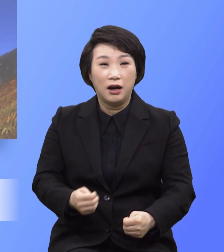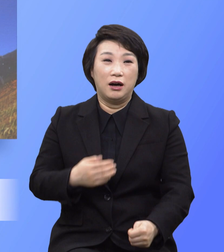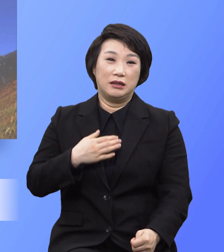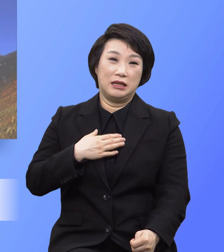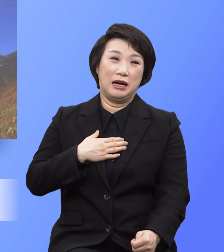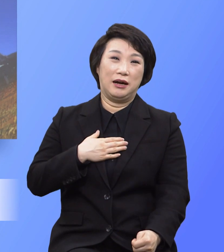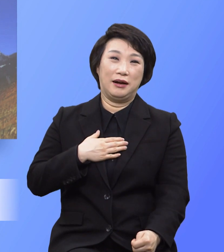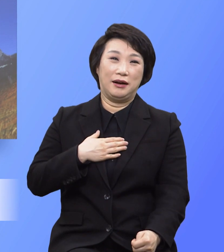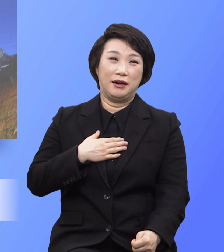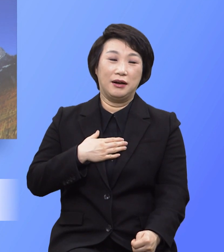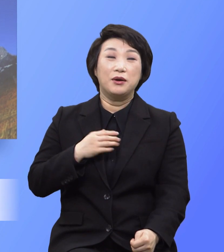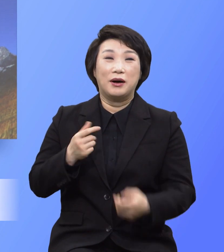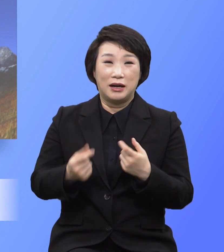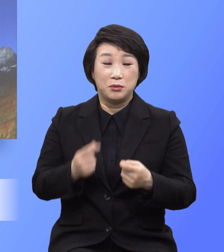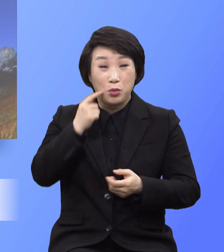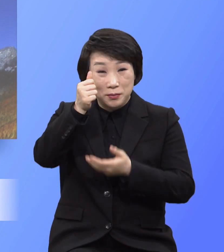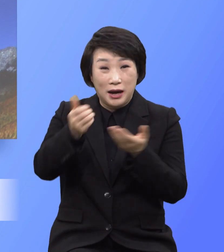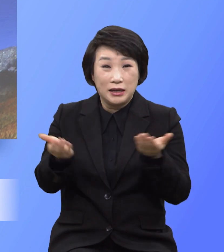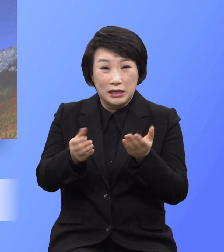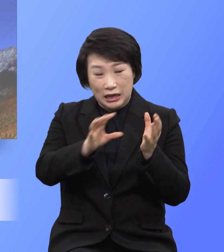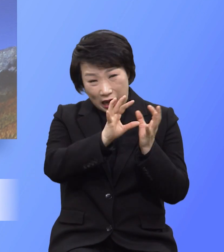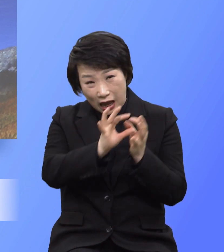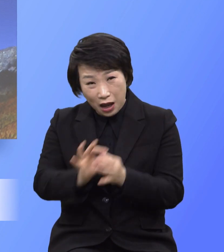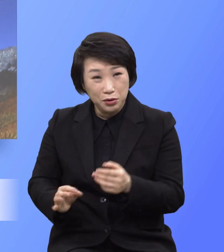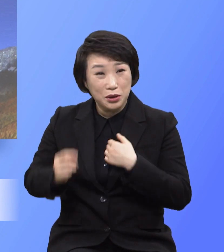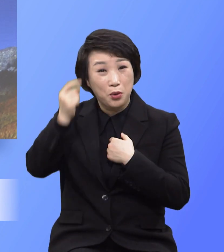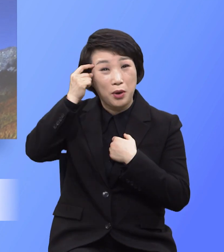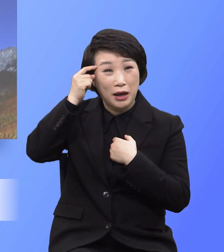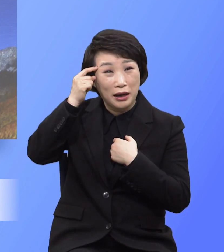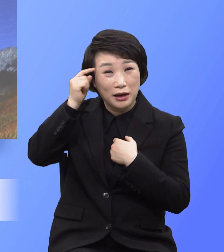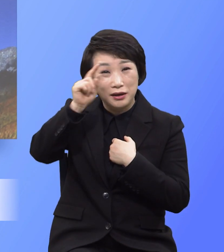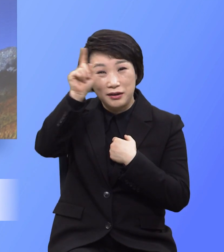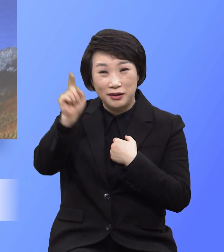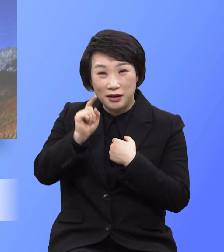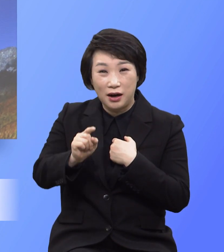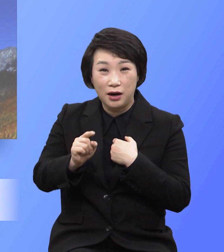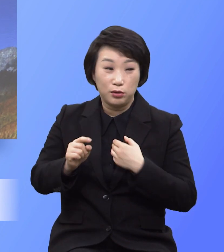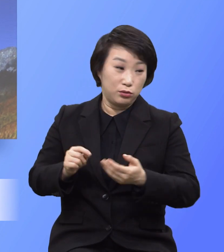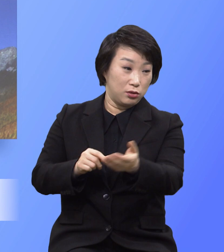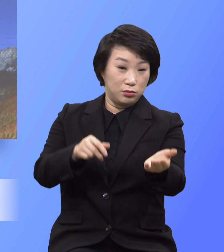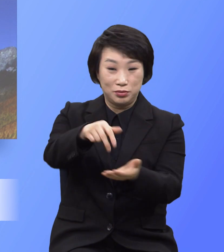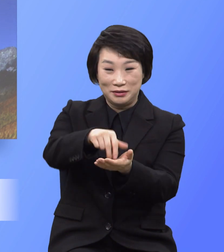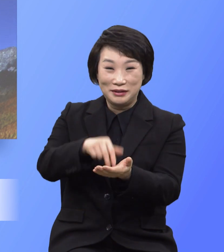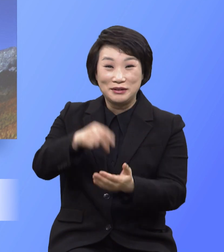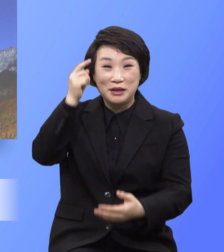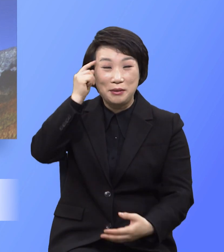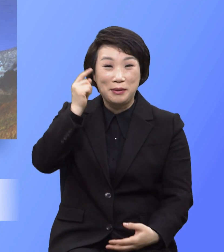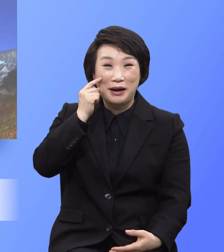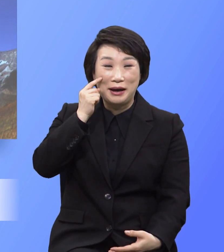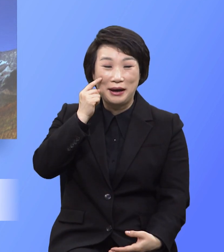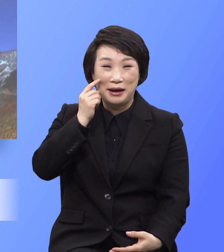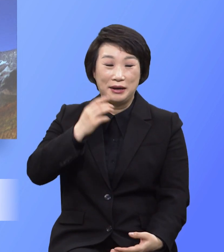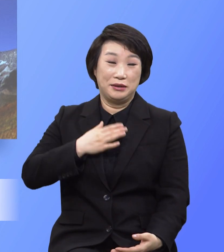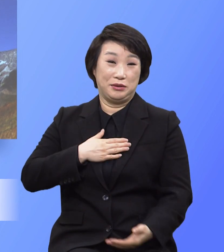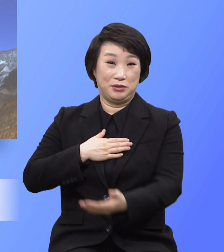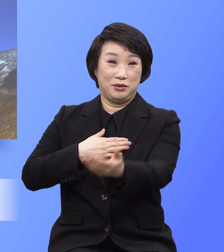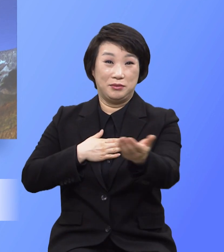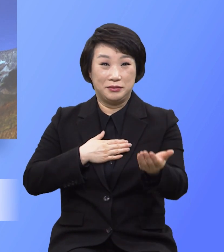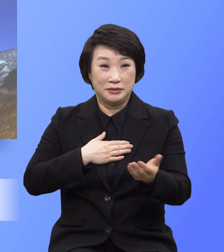복가되는 이런 목회를 왜 해야 될까 생각해 보세요. 예,